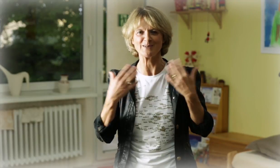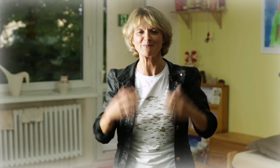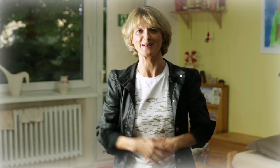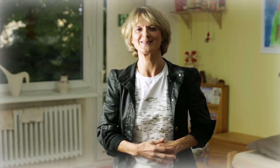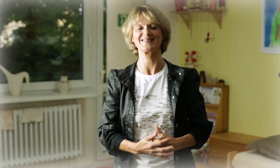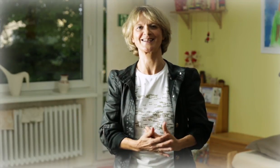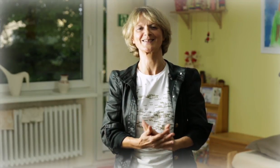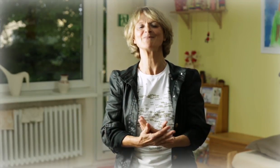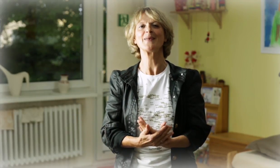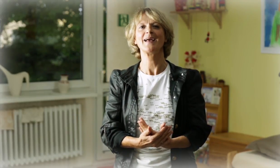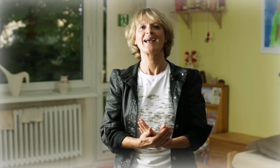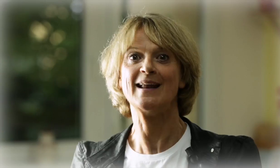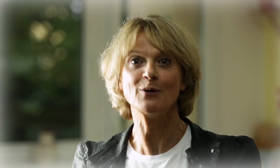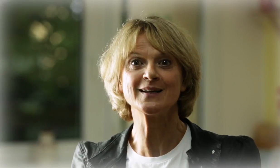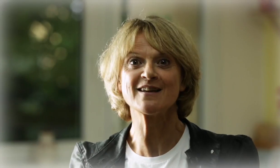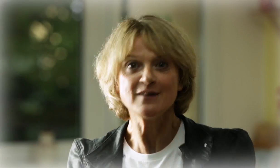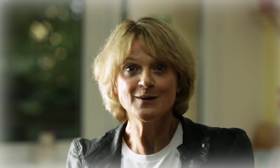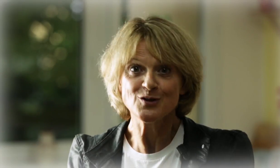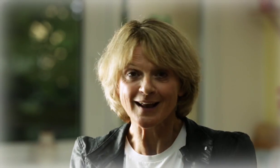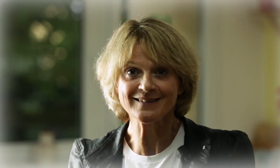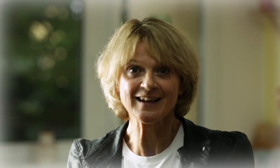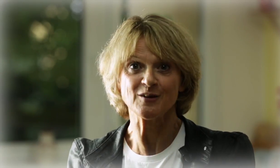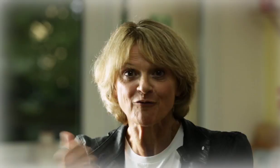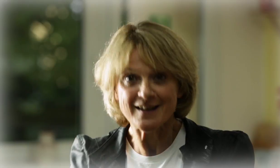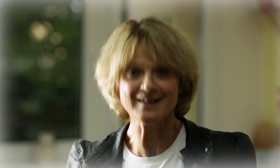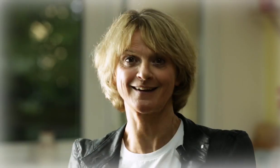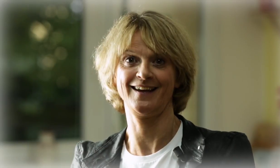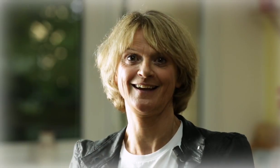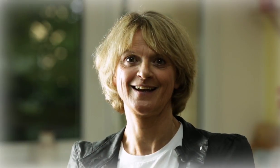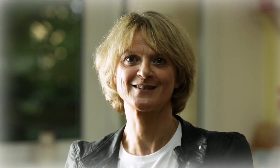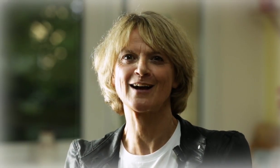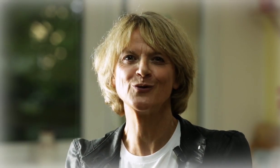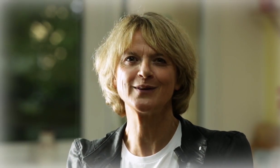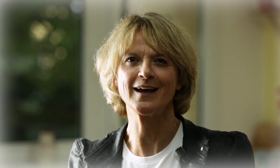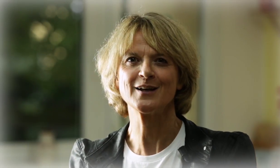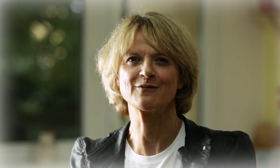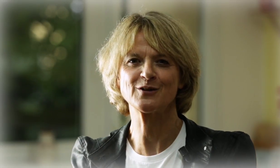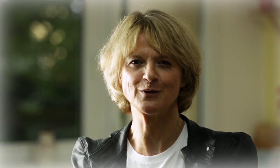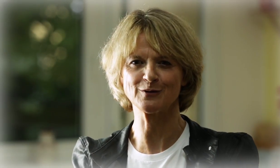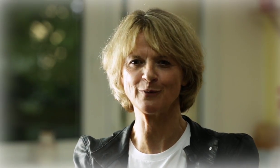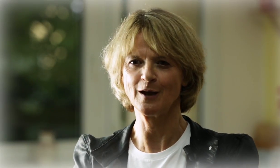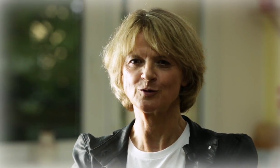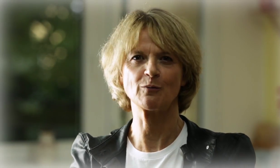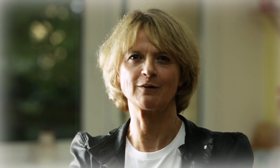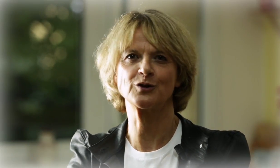třeba prací s hlasem. Nebojte se vymýšlet nové znaky, znakujte s vašimi dětmi třeba vaše